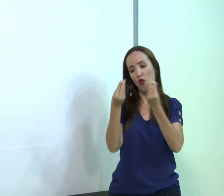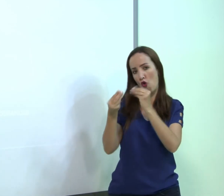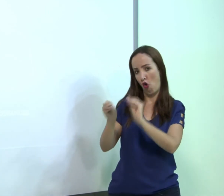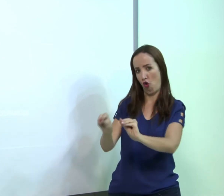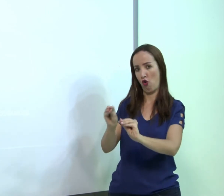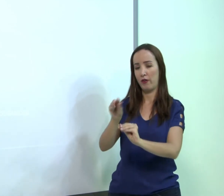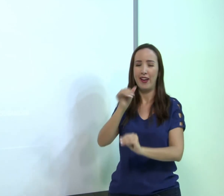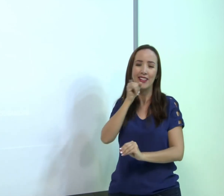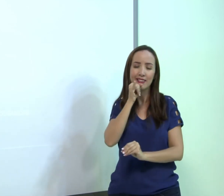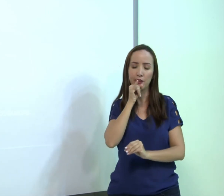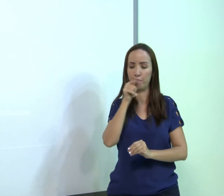fazer?